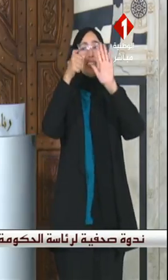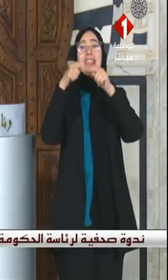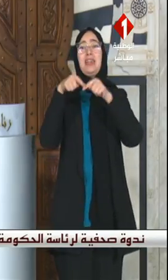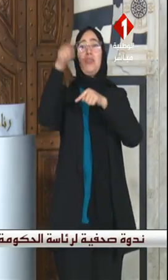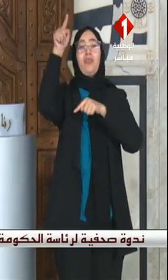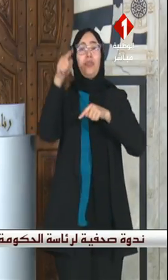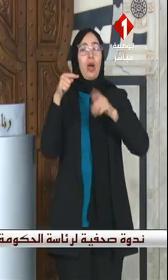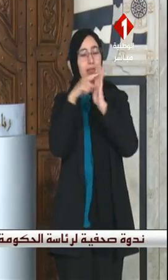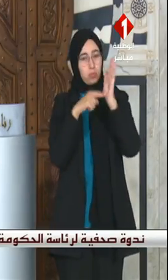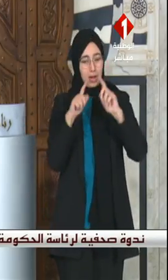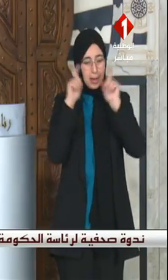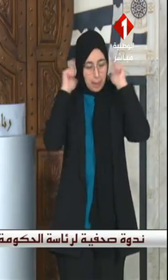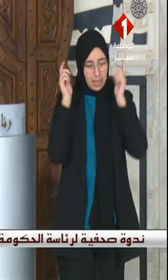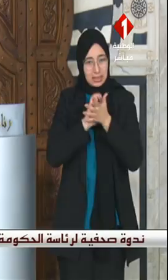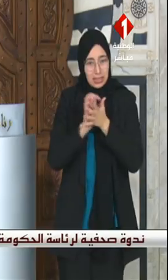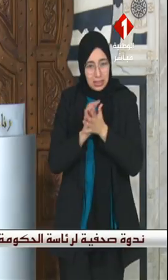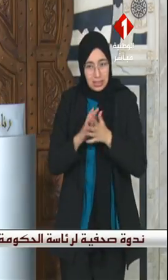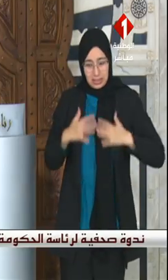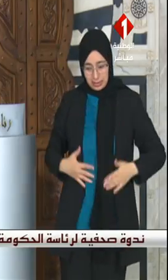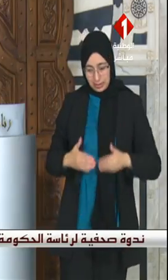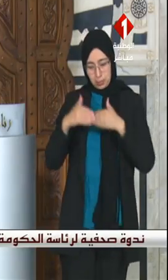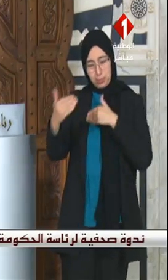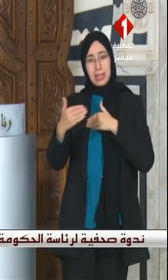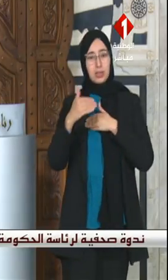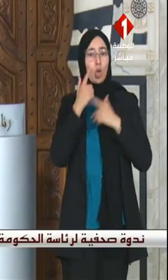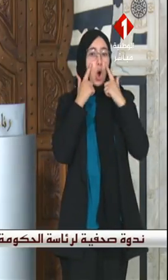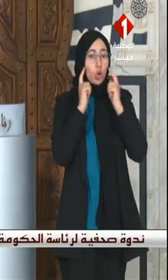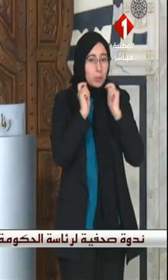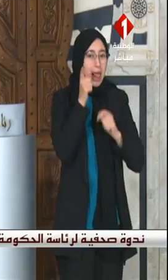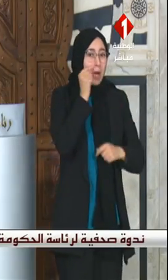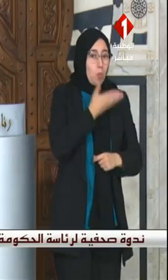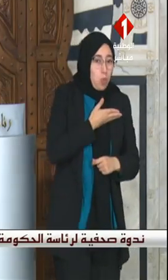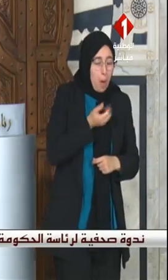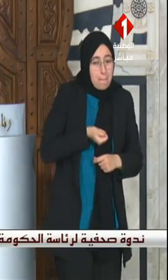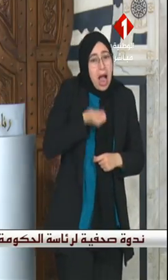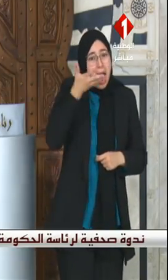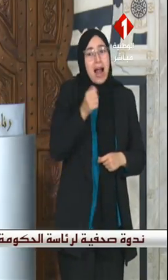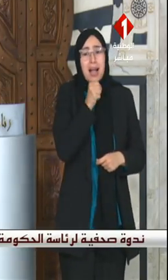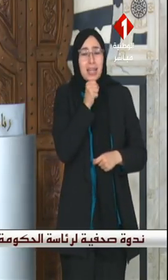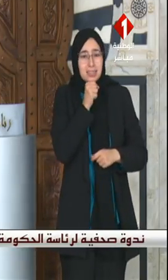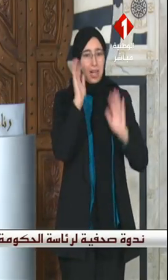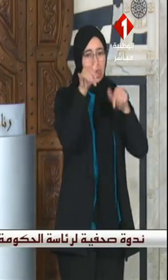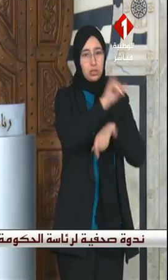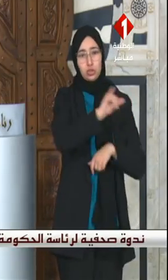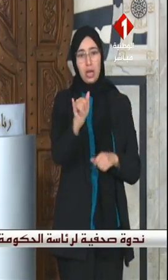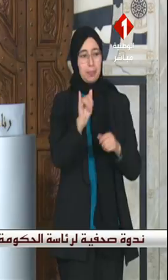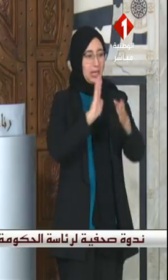عليها باتخاذ الإجراءات الوقائية، باش الأشخاص هذمنا ما نعرضوا لهمش للعدوى، باش الاشخاص